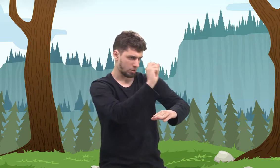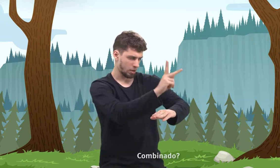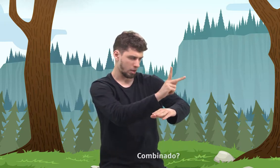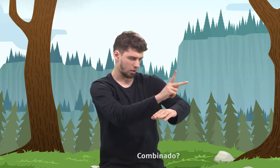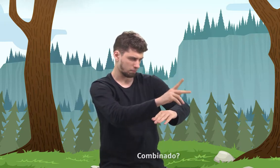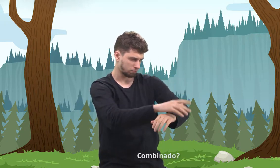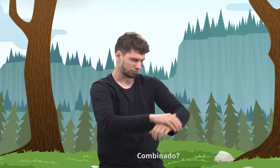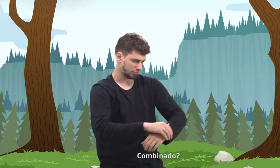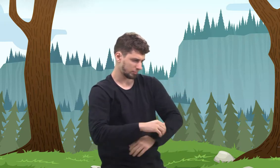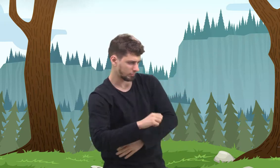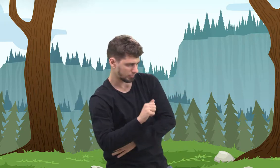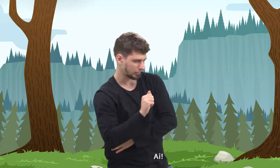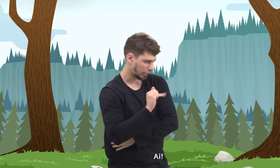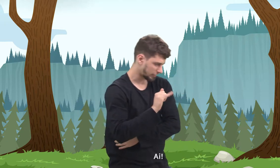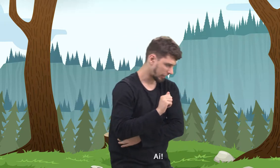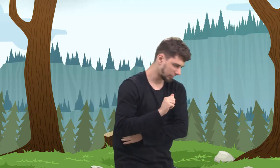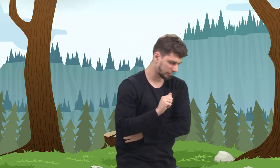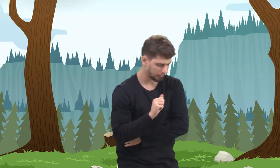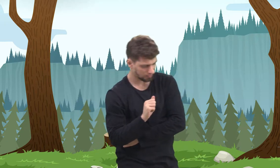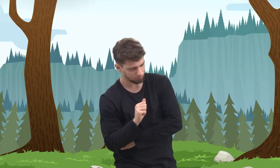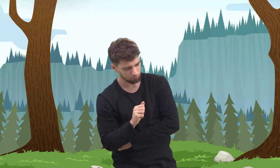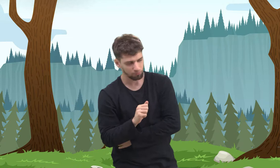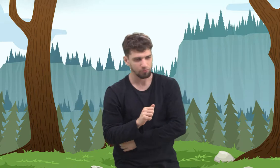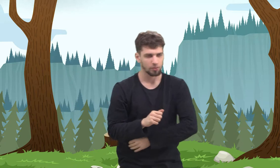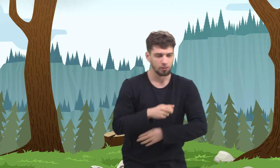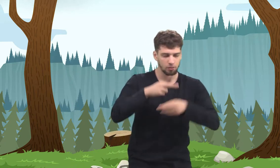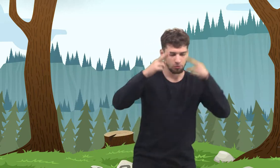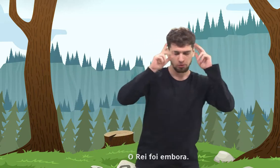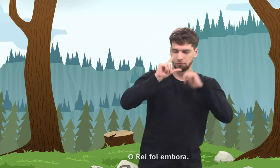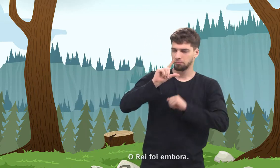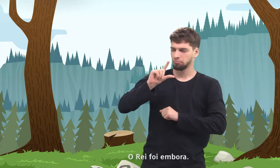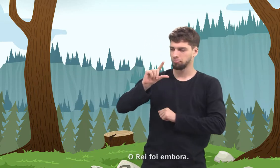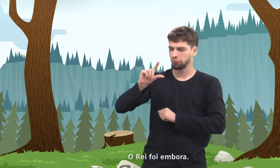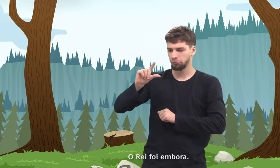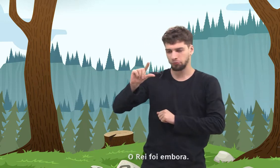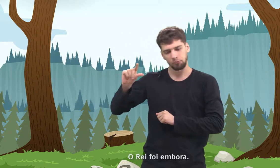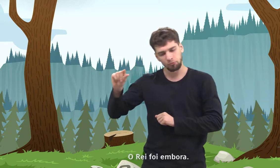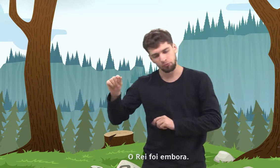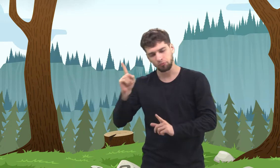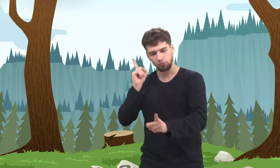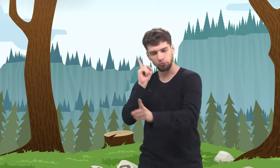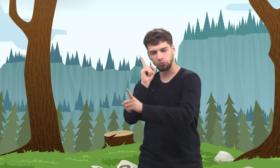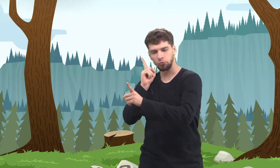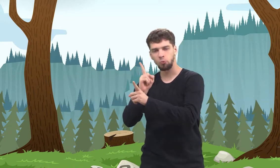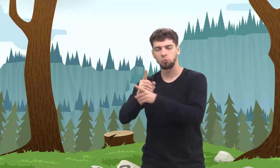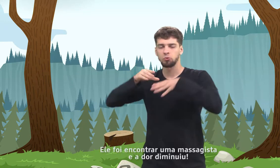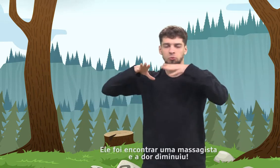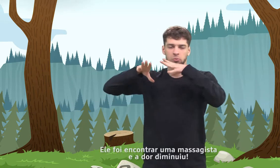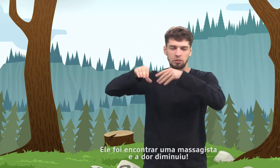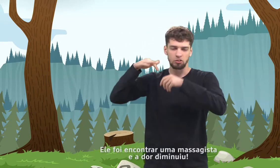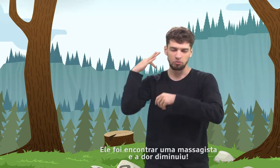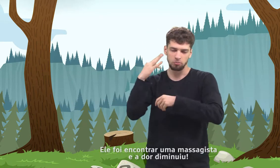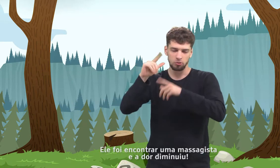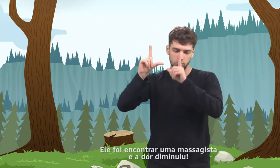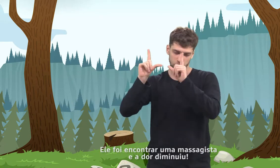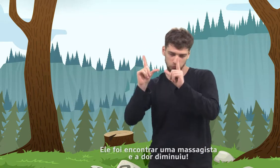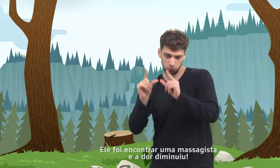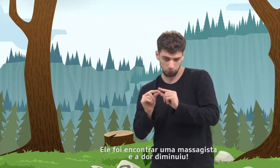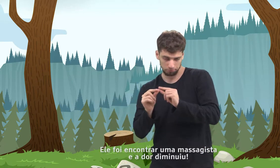combinado ae o rei foi embora e fui contra uma massagista que a